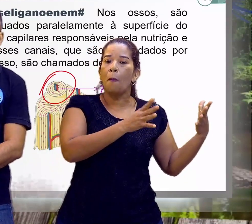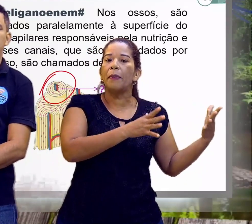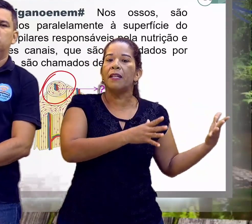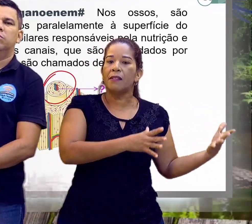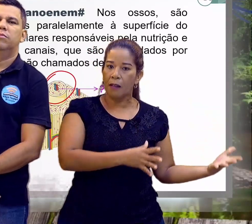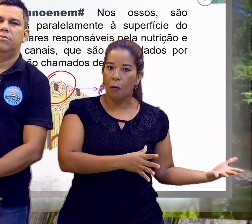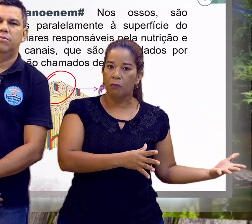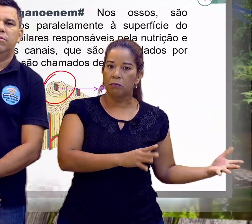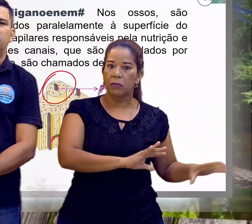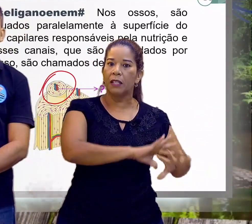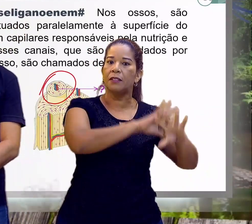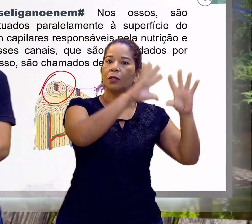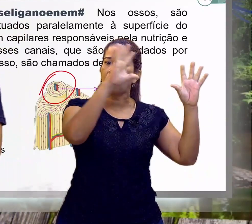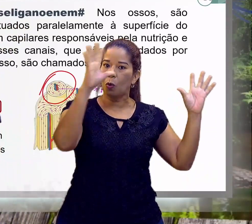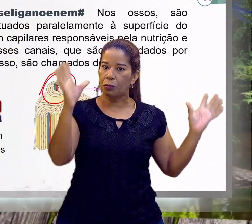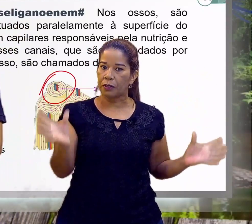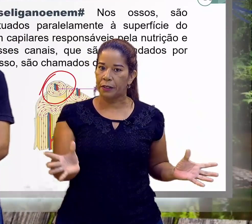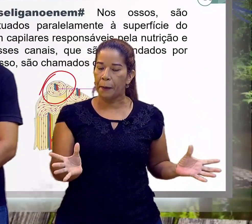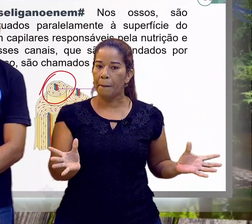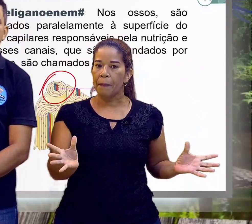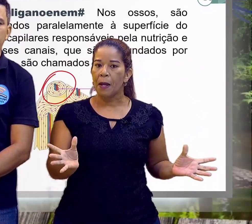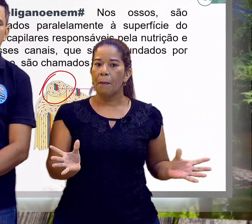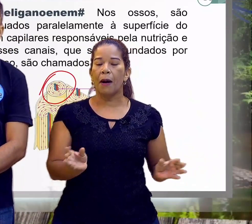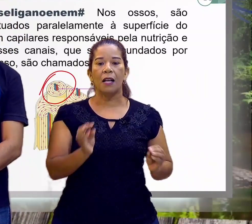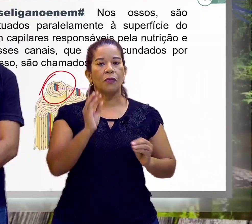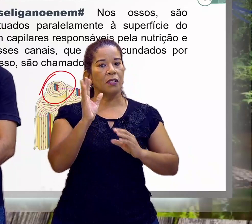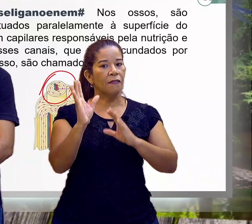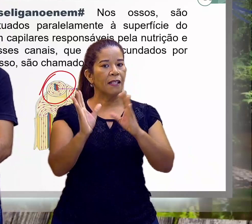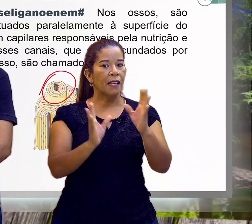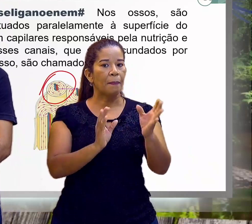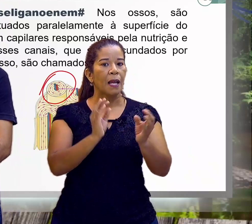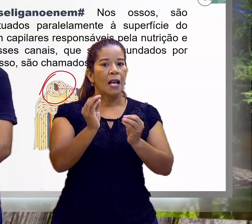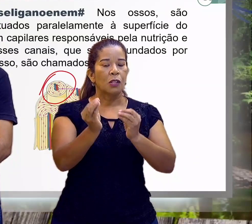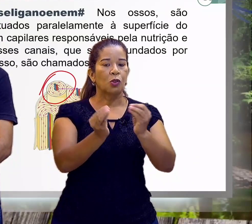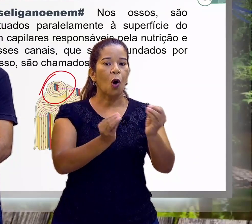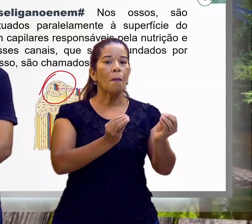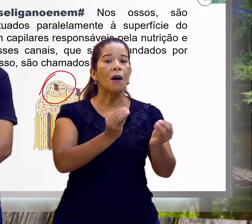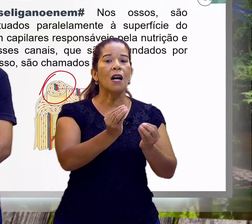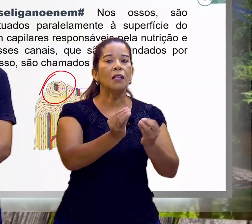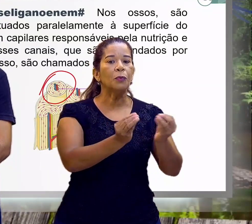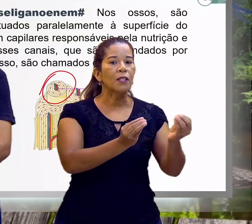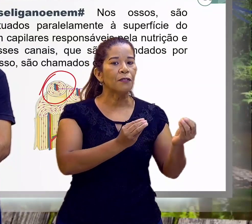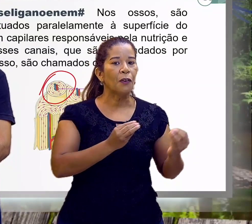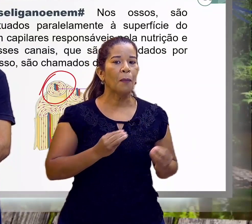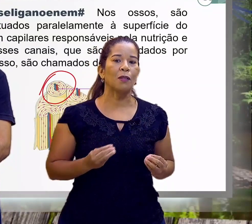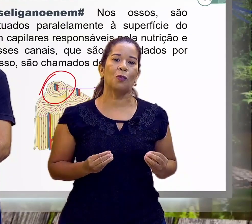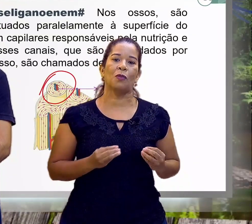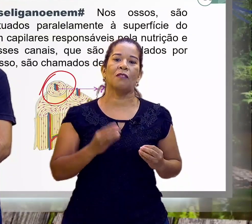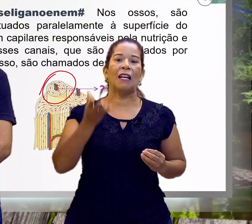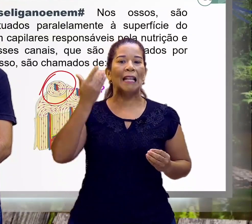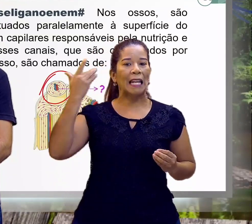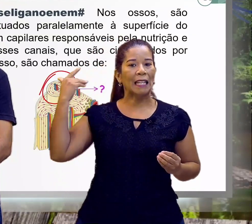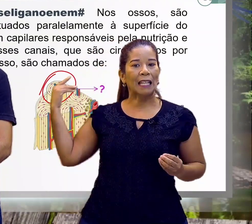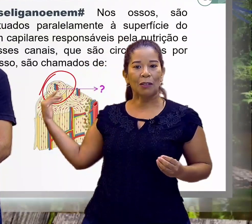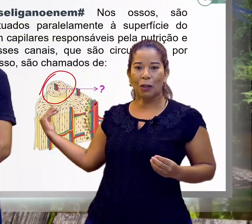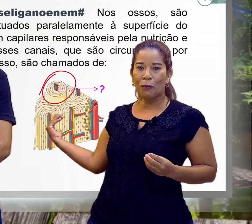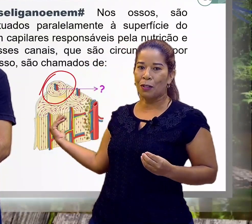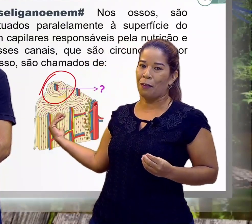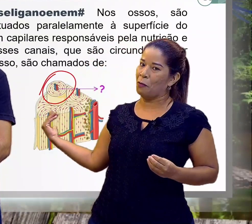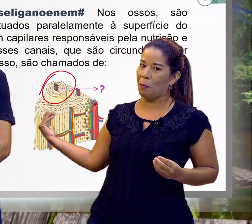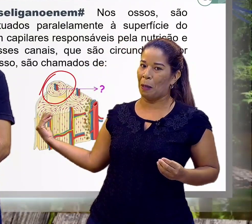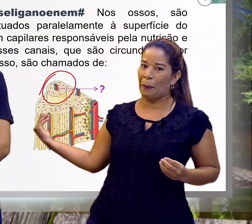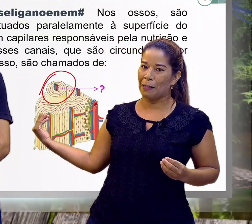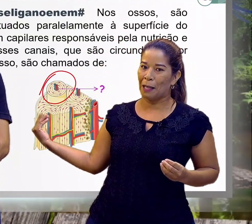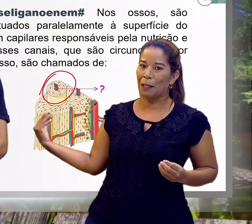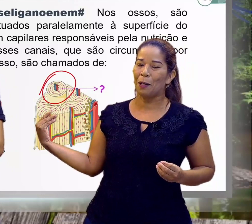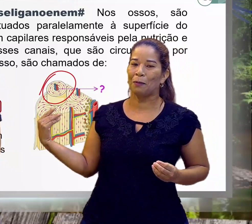de compreensão desse todo, entendeu? Mas você vai sempre somando as informações. Você não vai deletando o que você